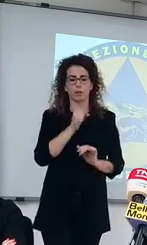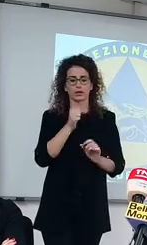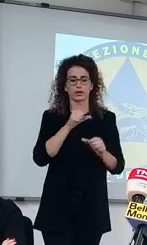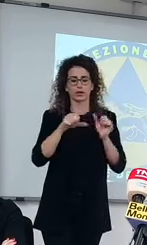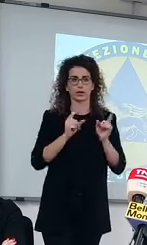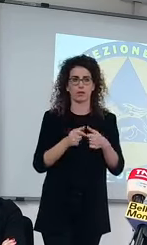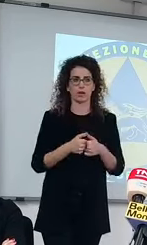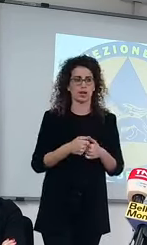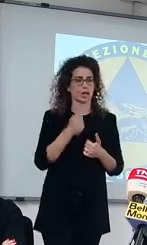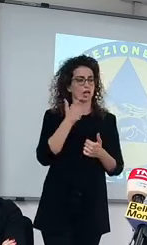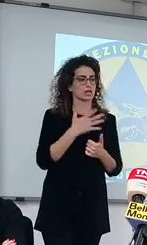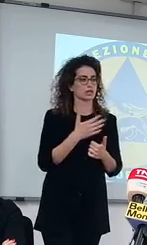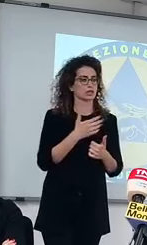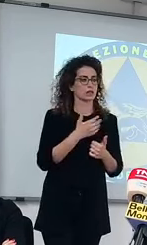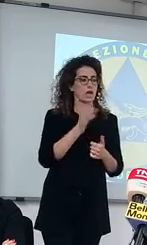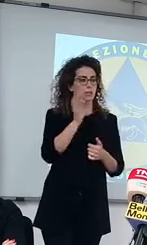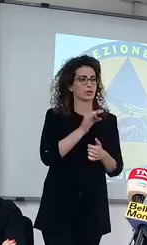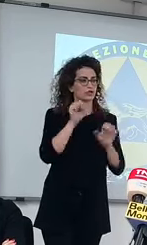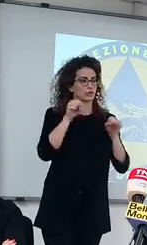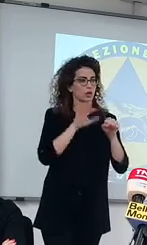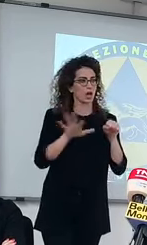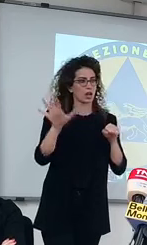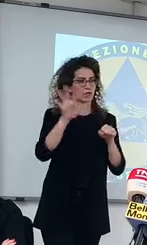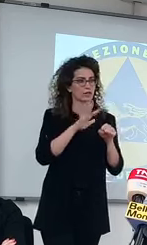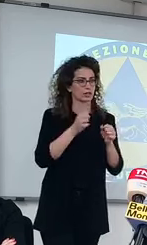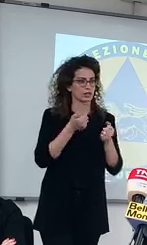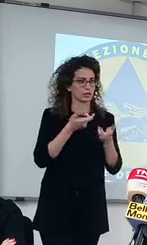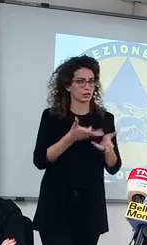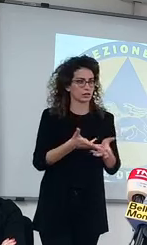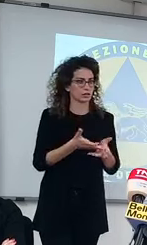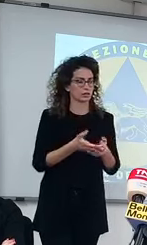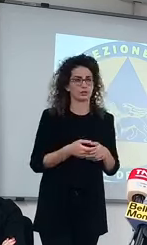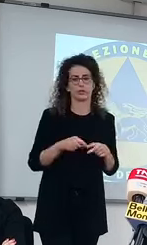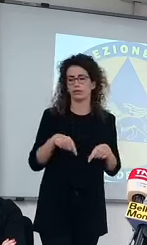Sappiamo in che percentuale è presente nel Veneto la variante indiana?